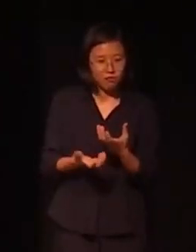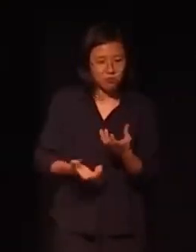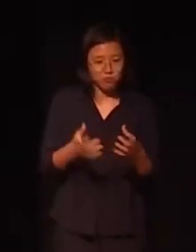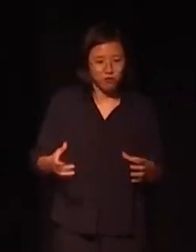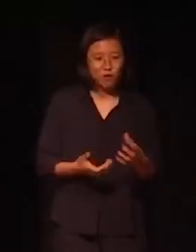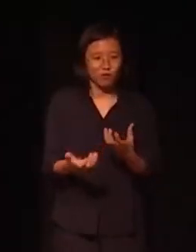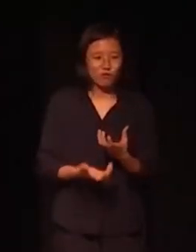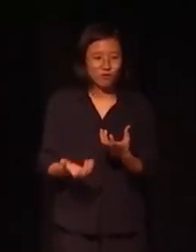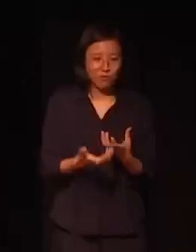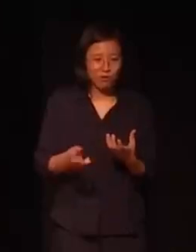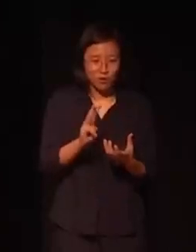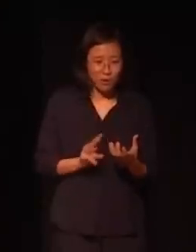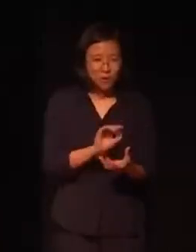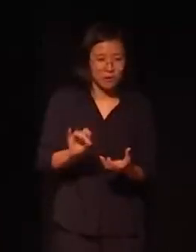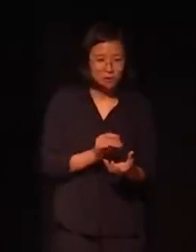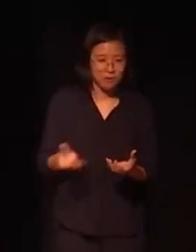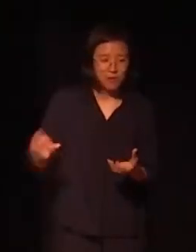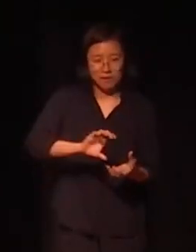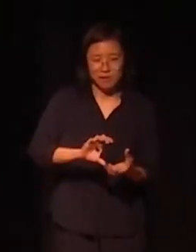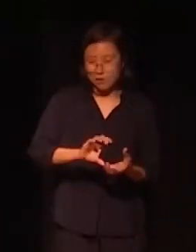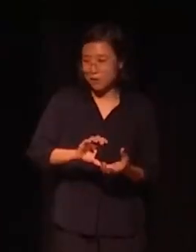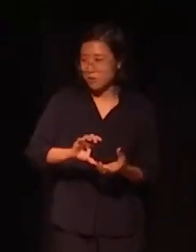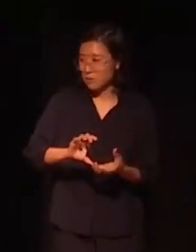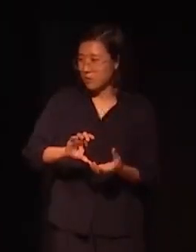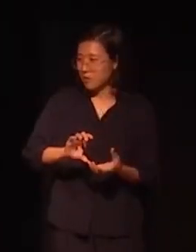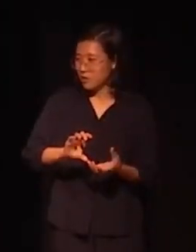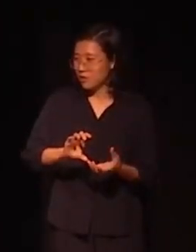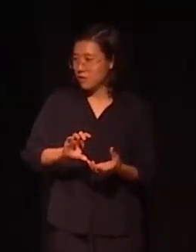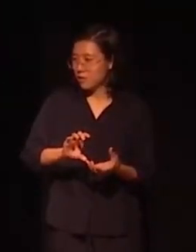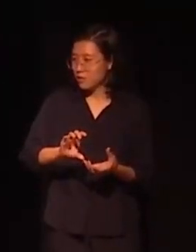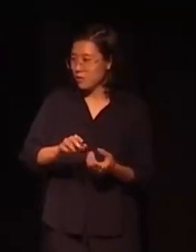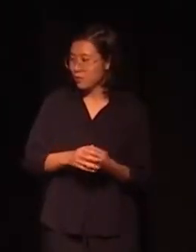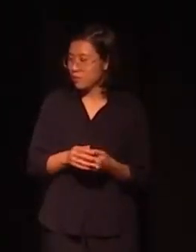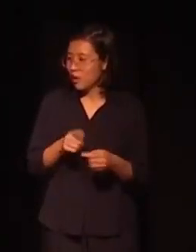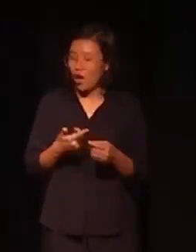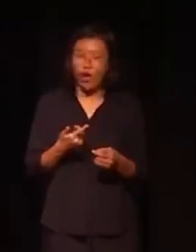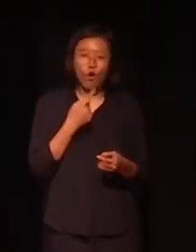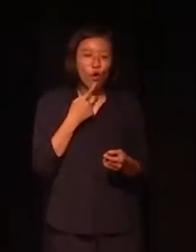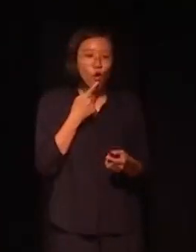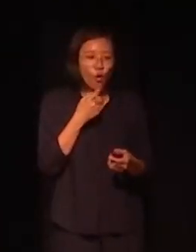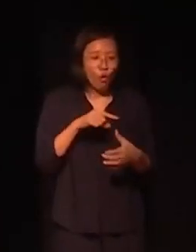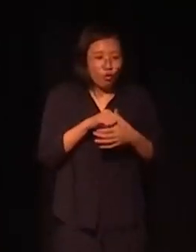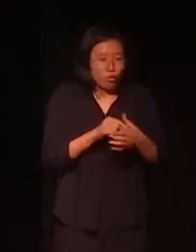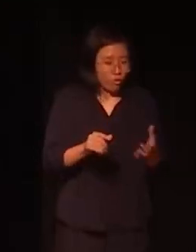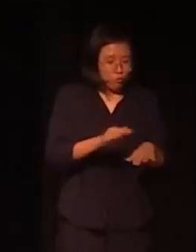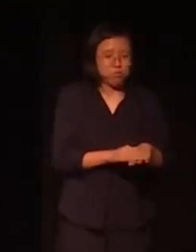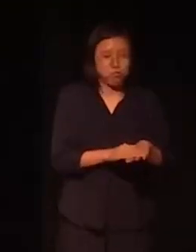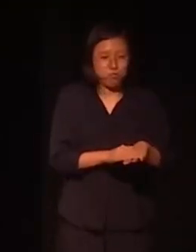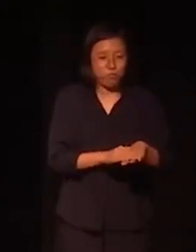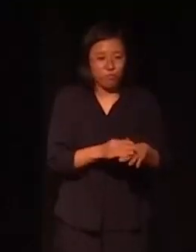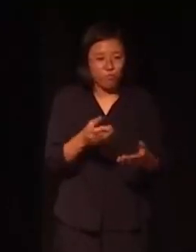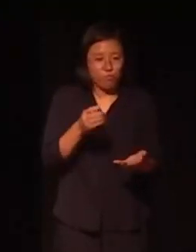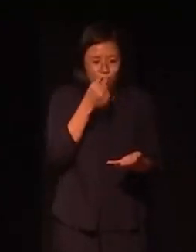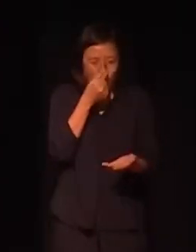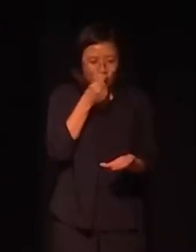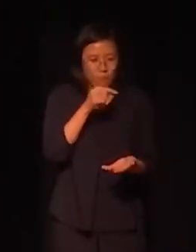stewed in a long way. That would be 红焖, meaning you stew with brown sauce. 黄焖 also